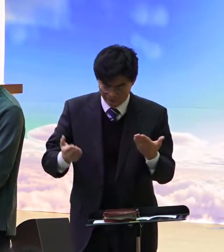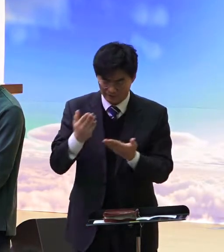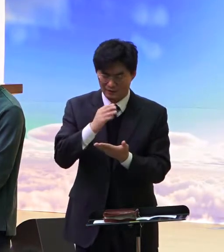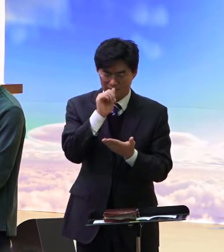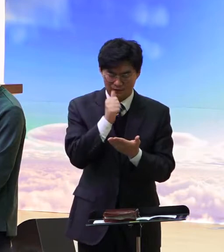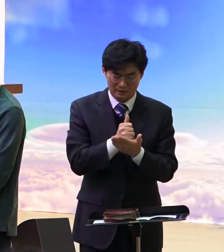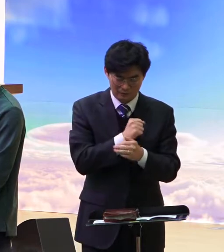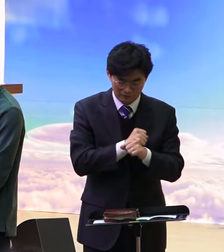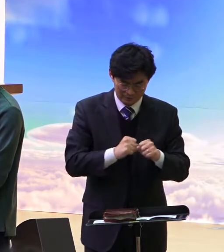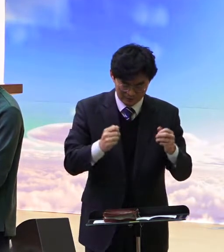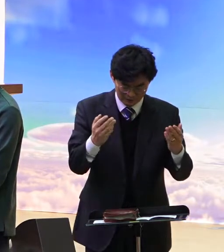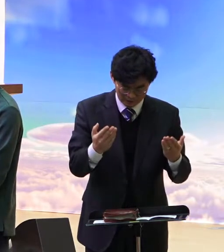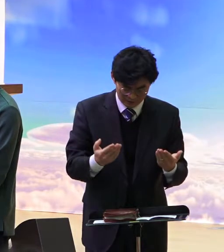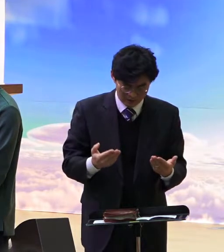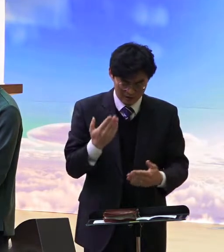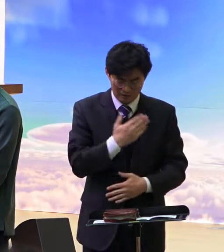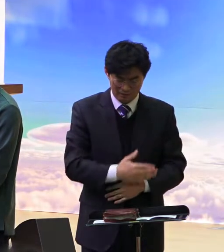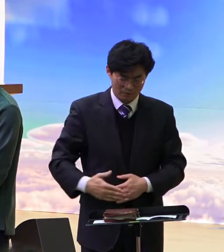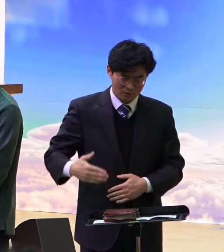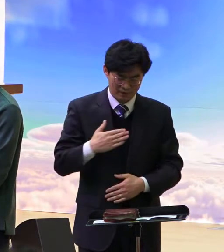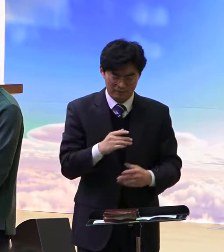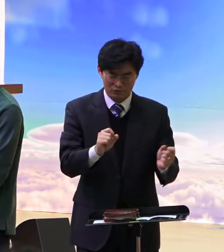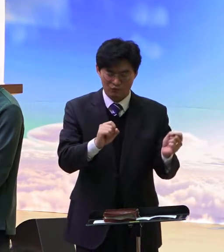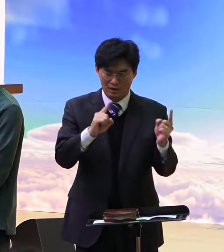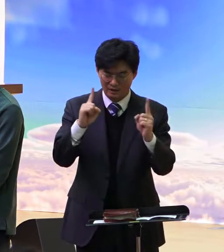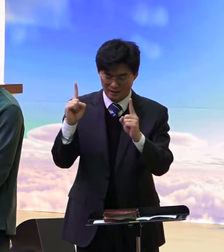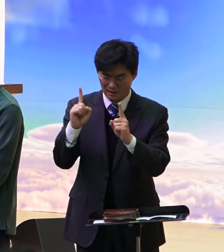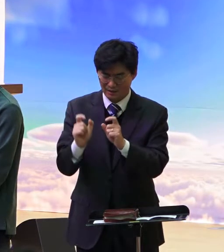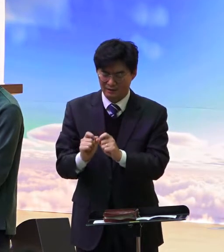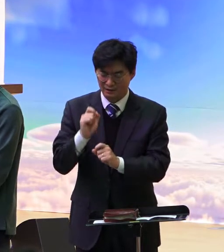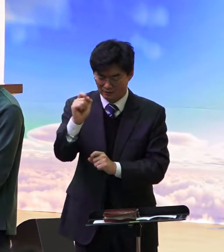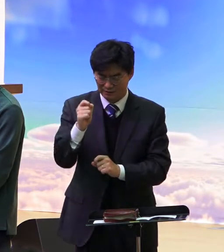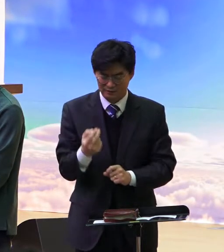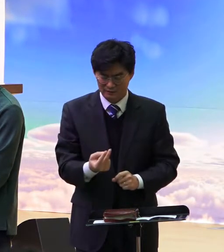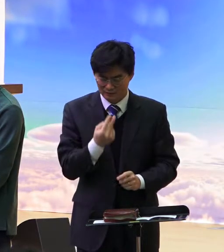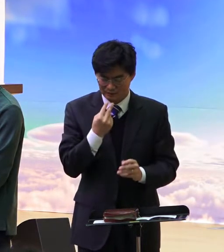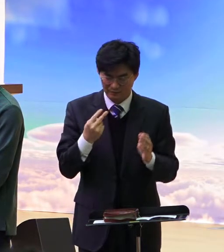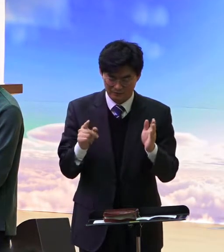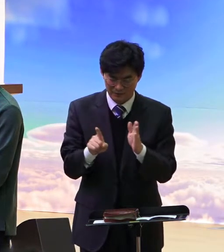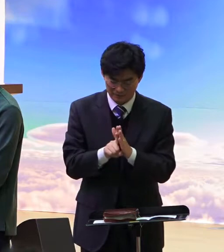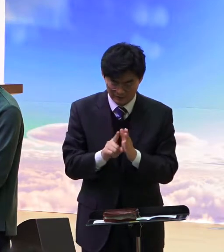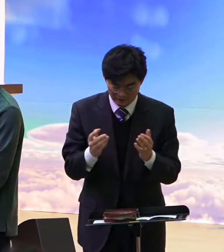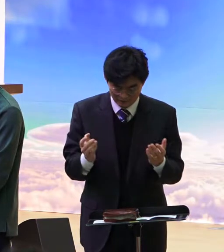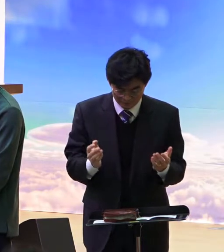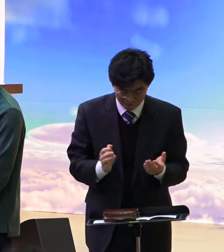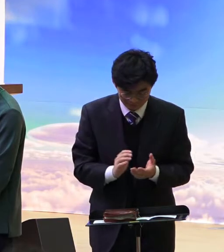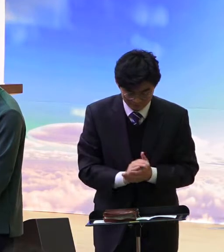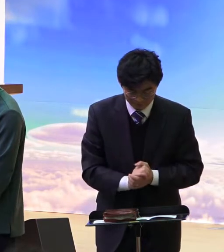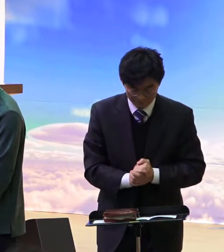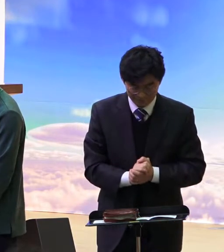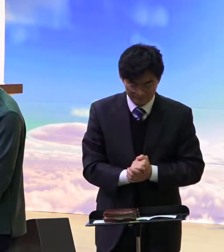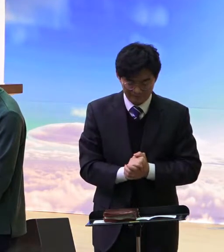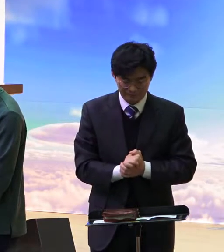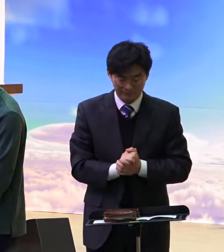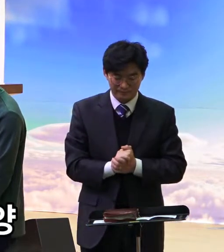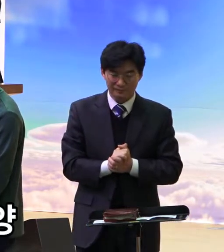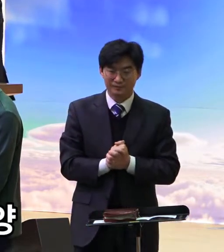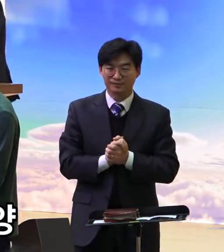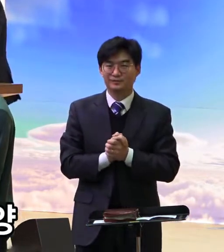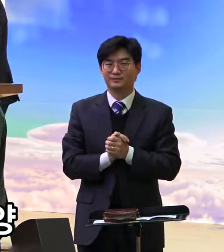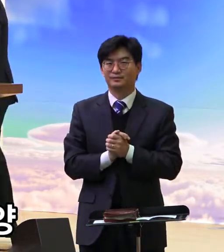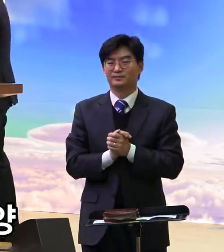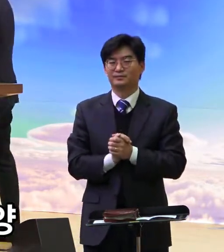교제와 죄를 용서받는 것과 몸의 부활과 영생을 믿습니다. 아멘.